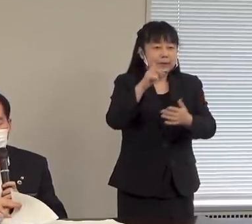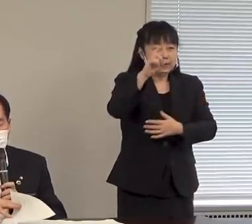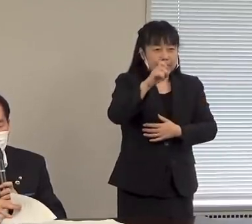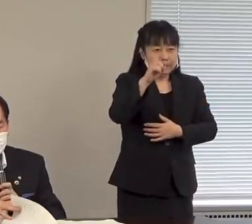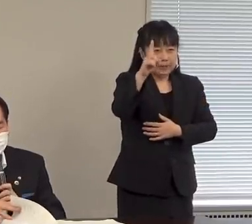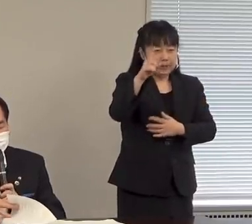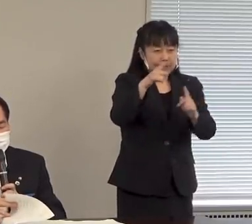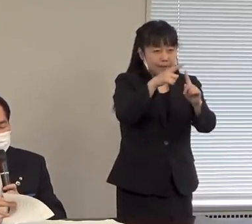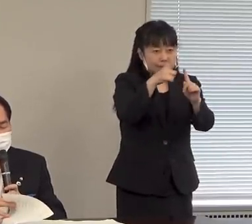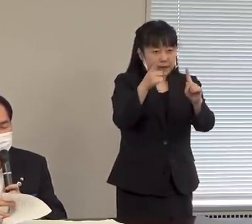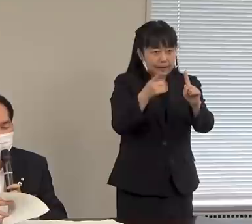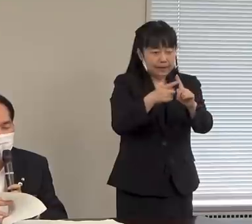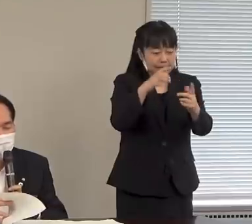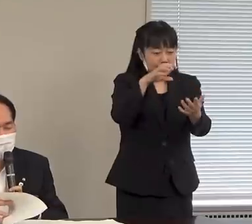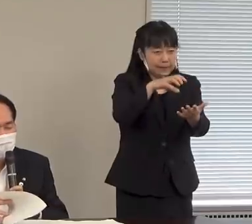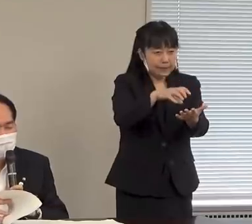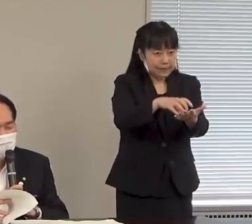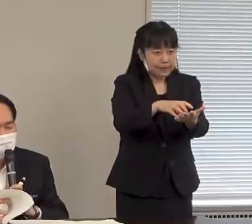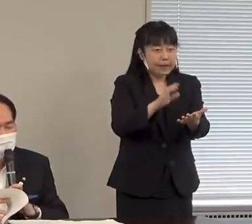ておりますけれども、